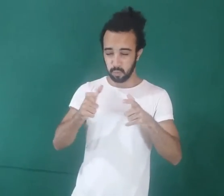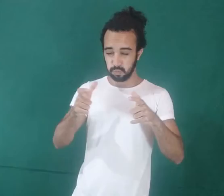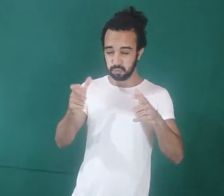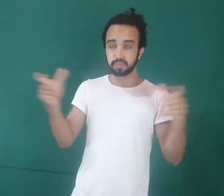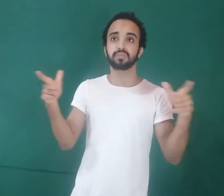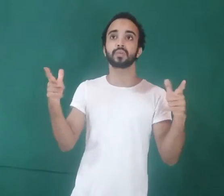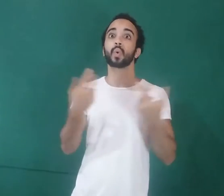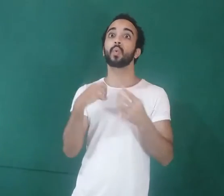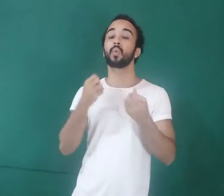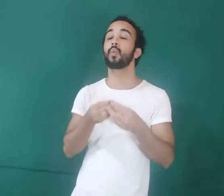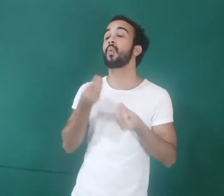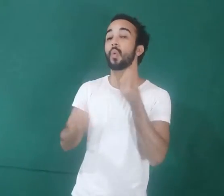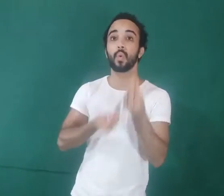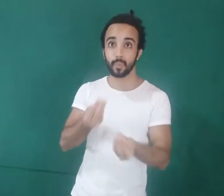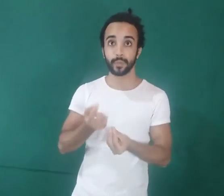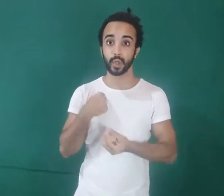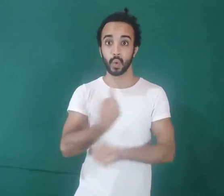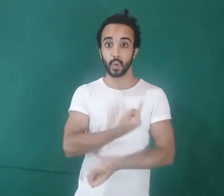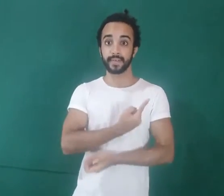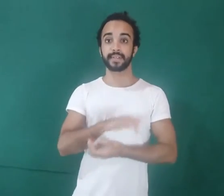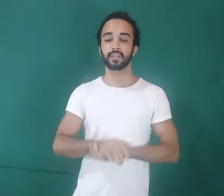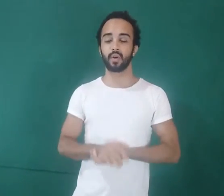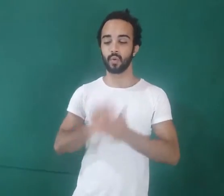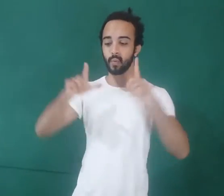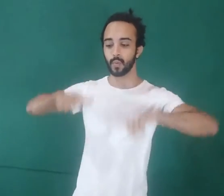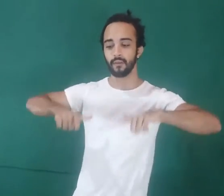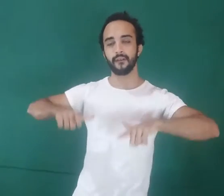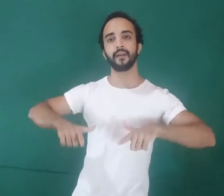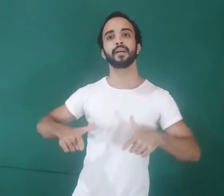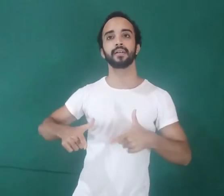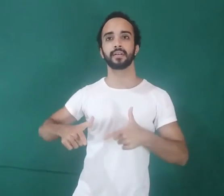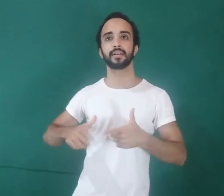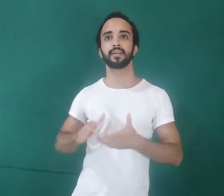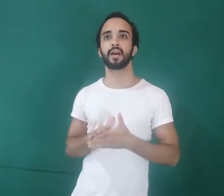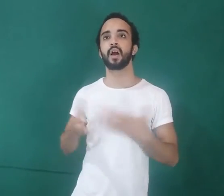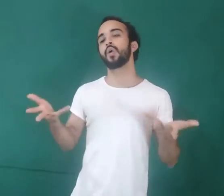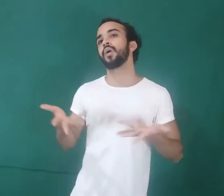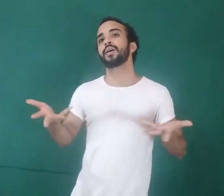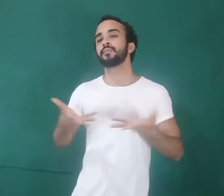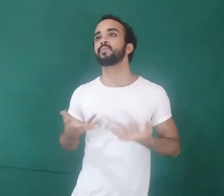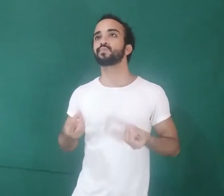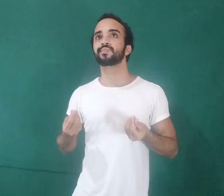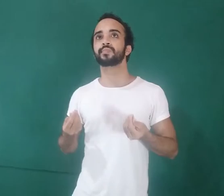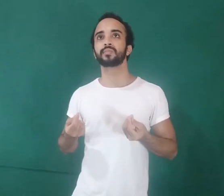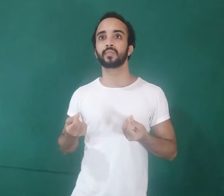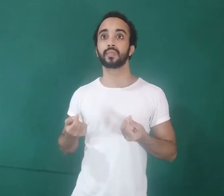em um meio e que agora, com a chegada da pandemia e com